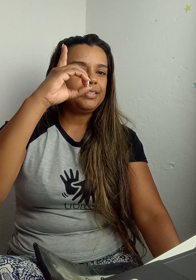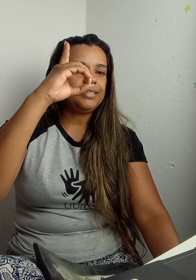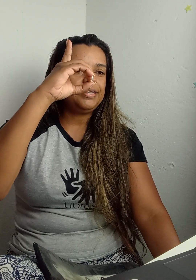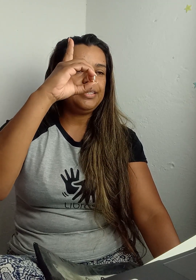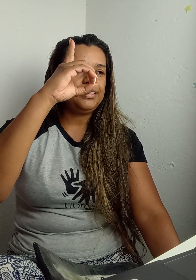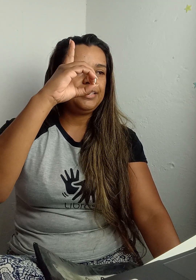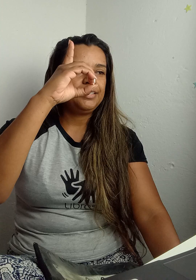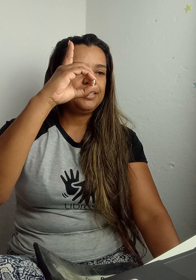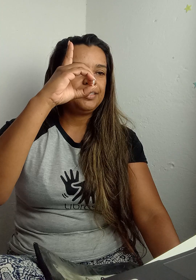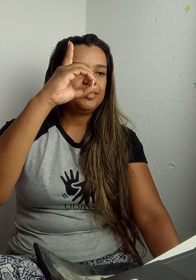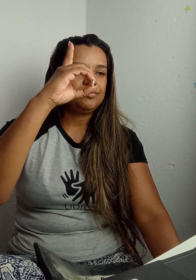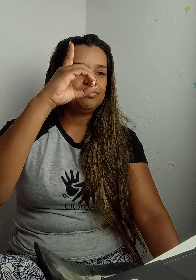letra D,